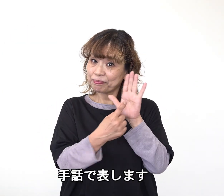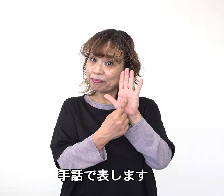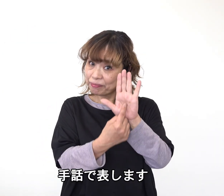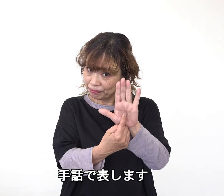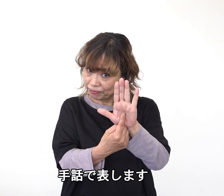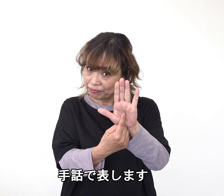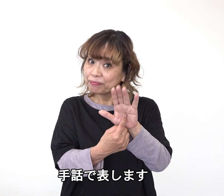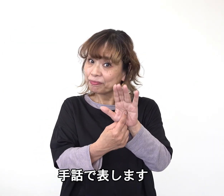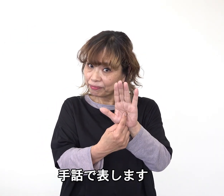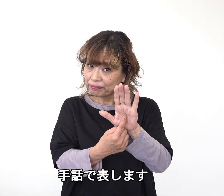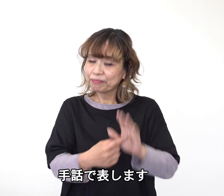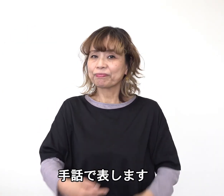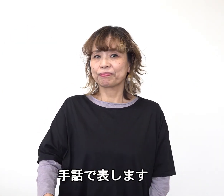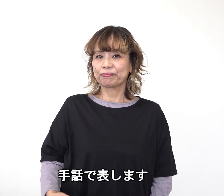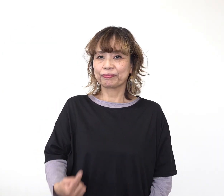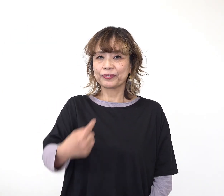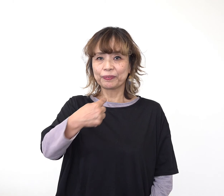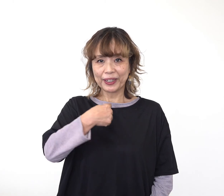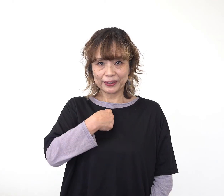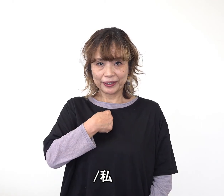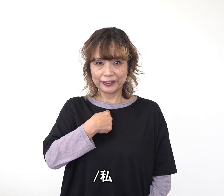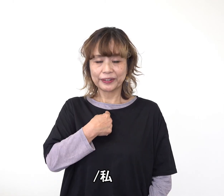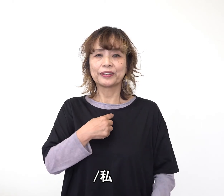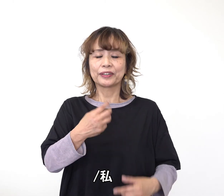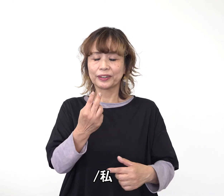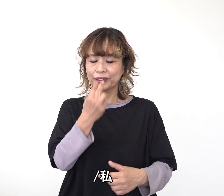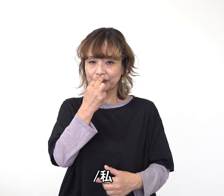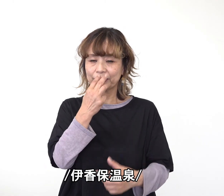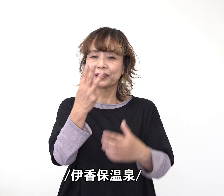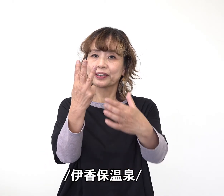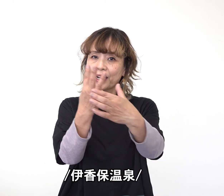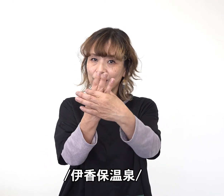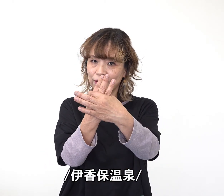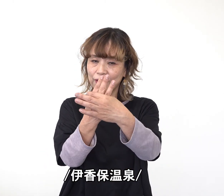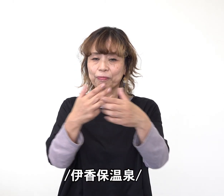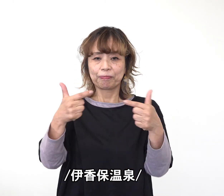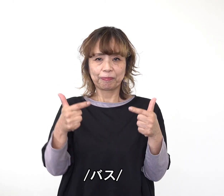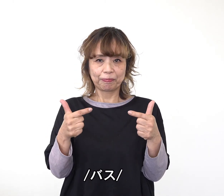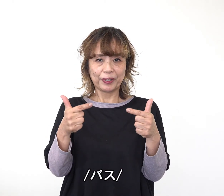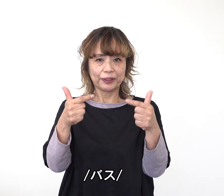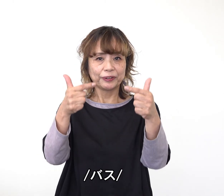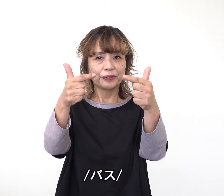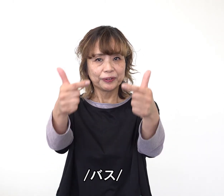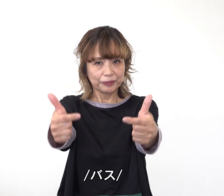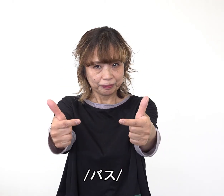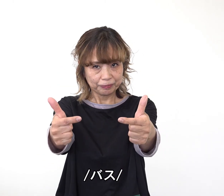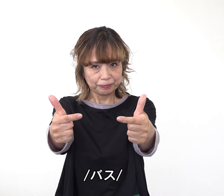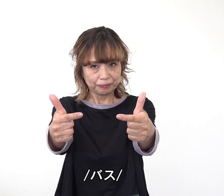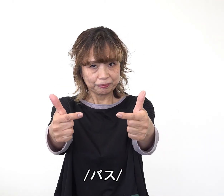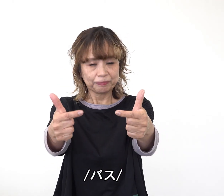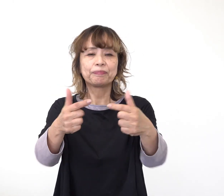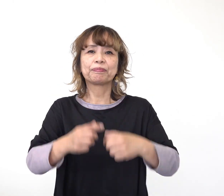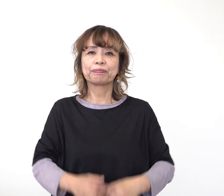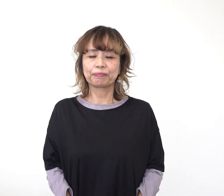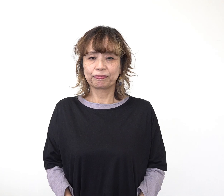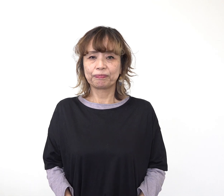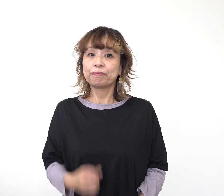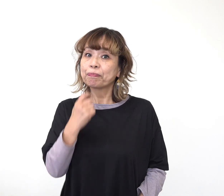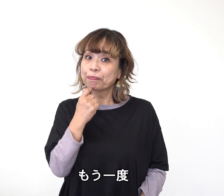手話で表します。私、伊香保温泉、バス。